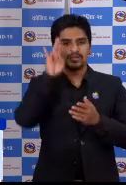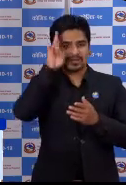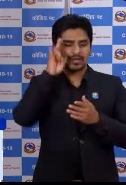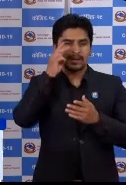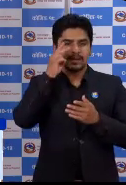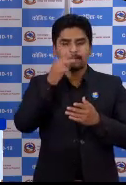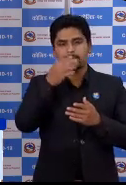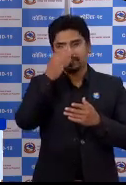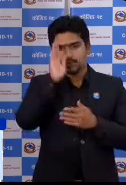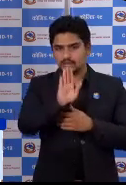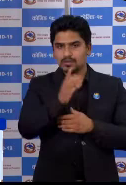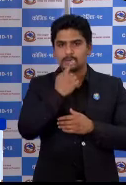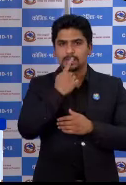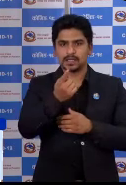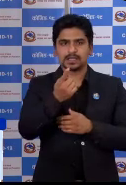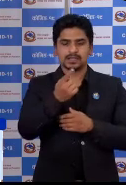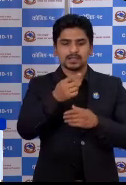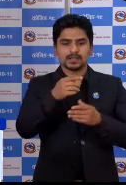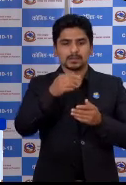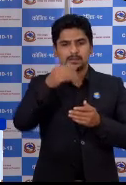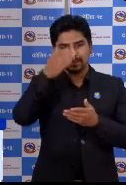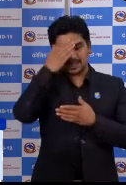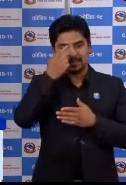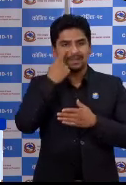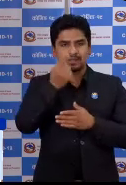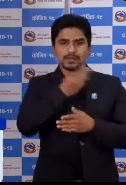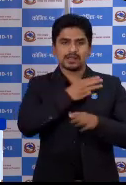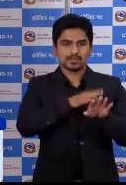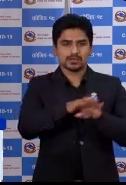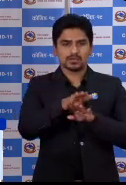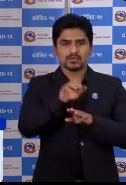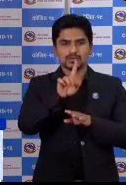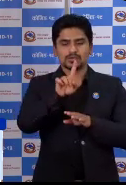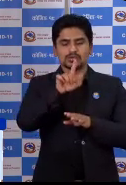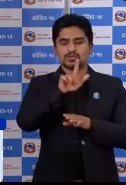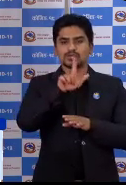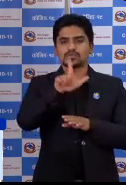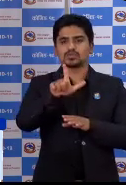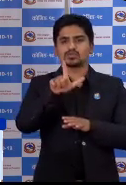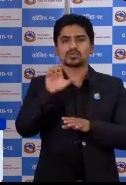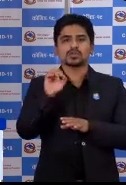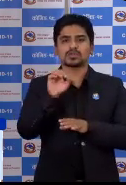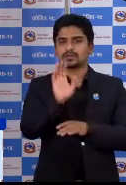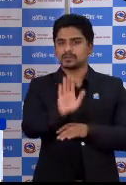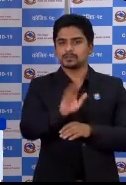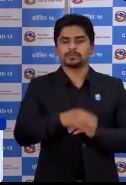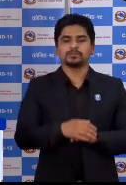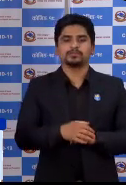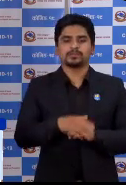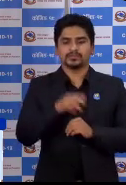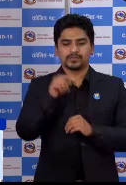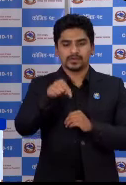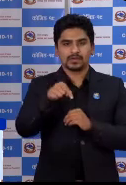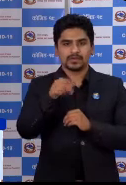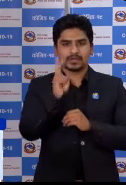केसहरू छ भने पुष्टि भएका केसहरूको सङ्ख्या 70 छ। यसरी हाल